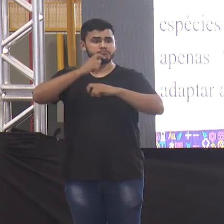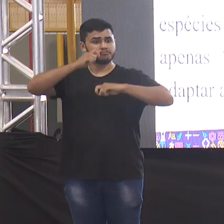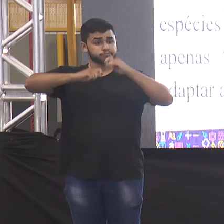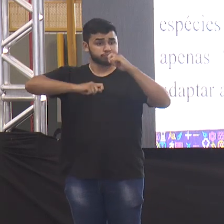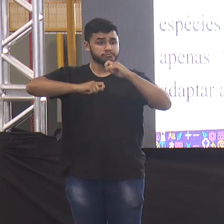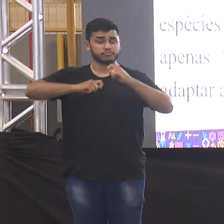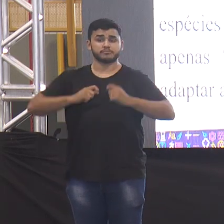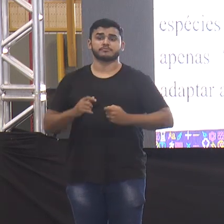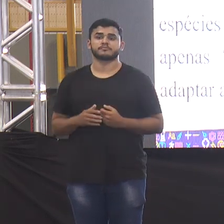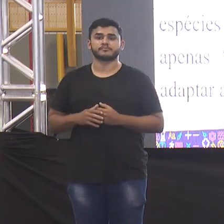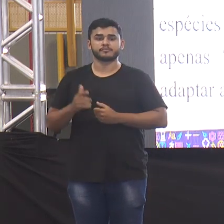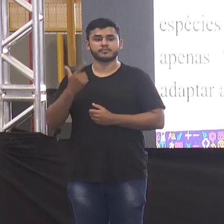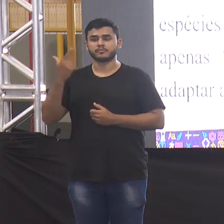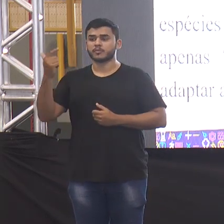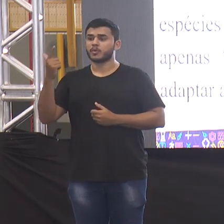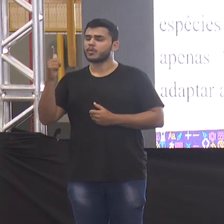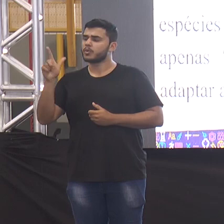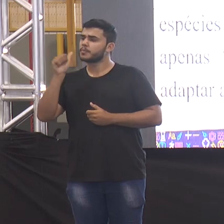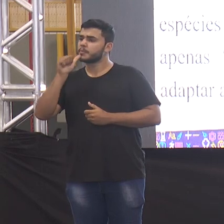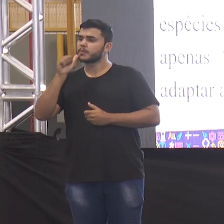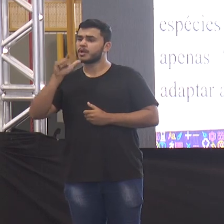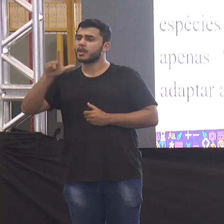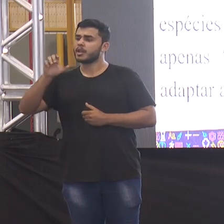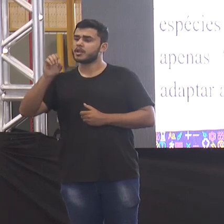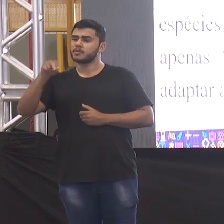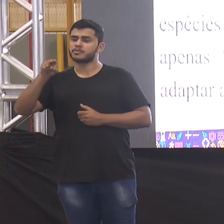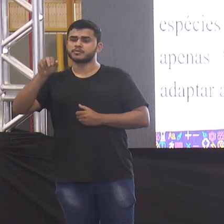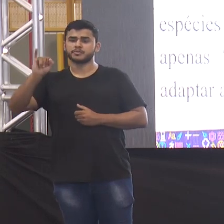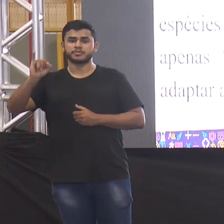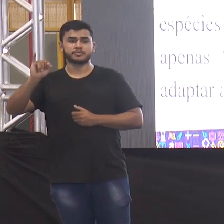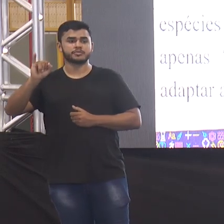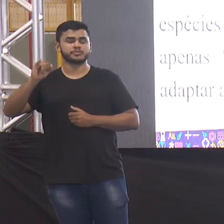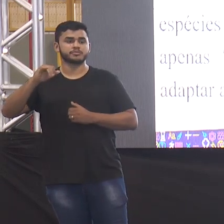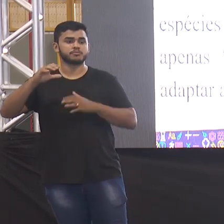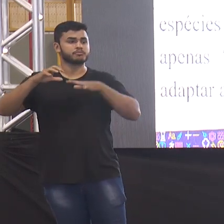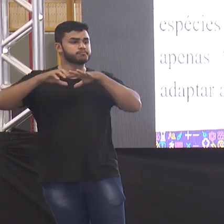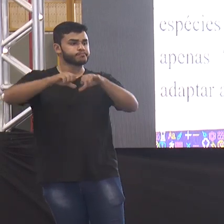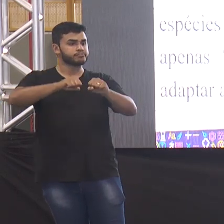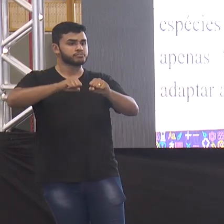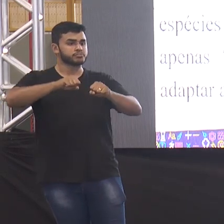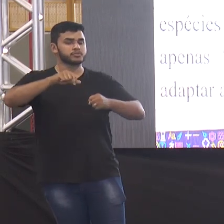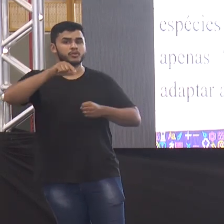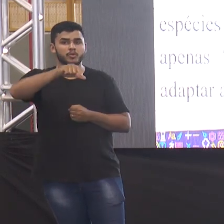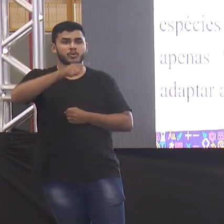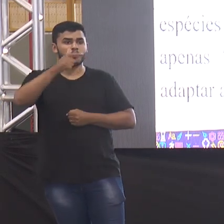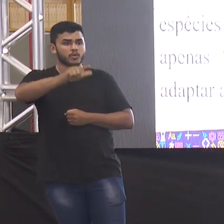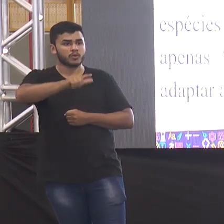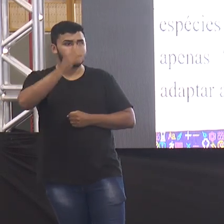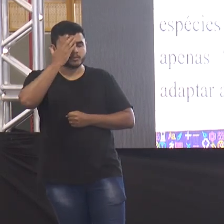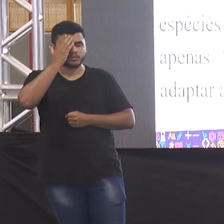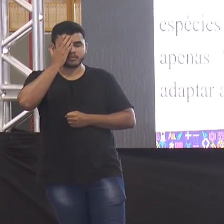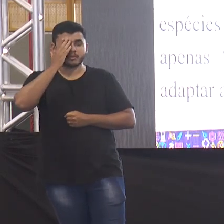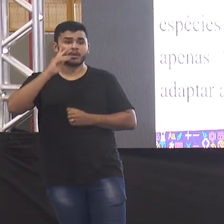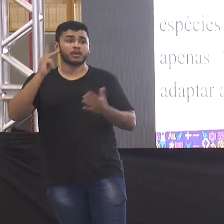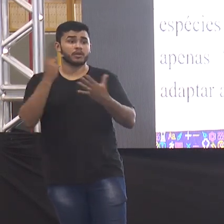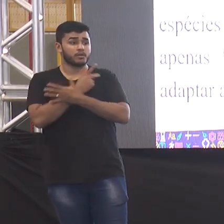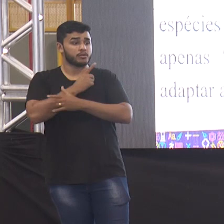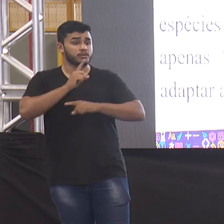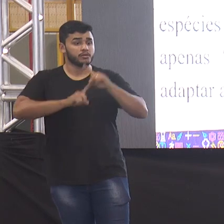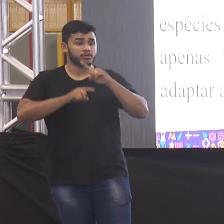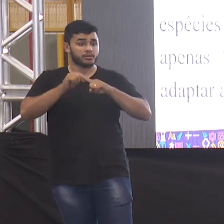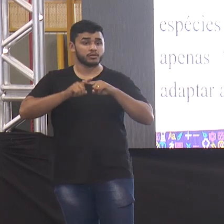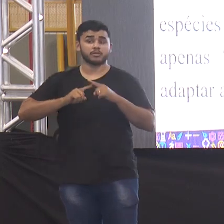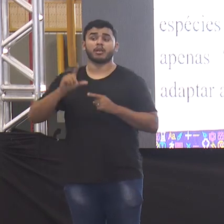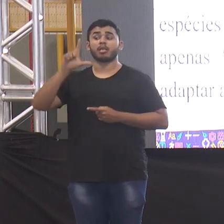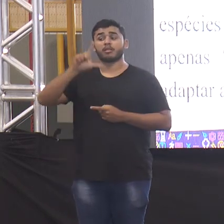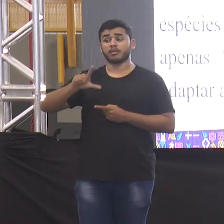sexo entre a Leonie, que é prostituta, e a Pombinha, que ela estupra. E aí é uma pornografia sem tamanho, clássico da